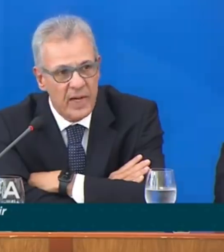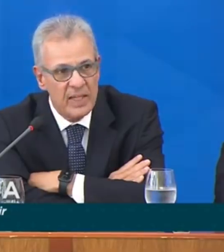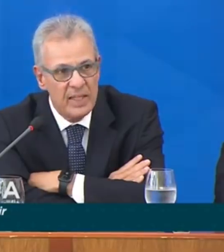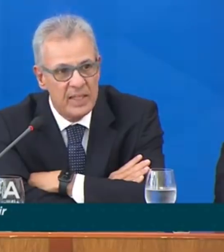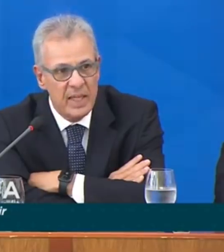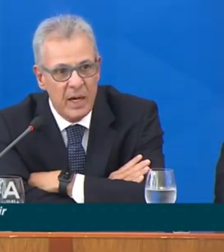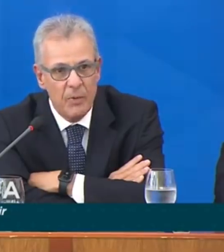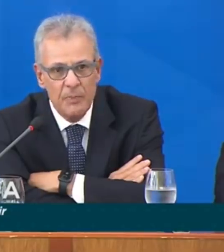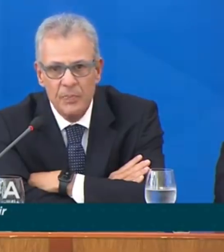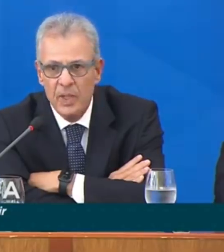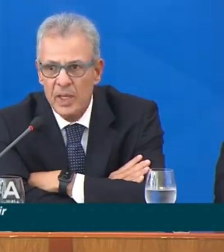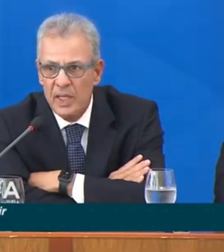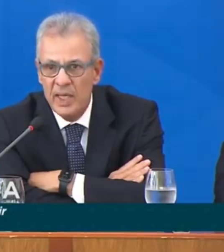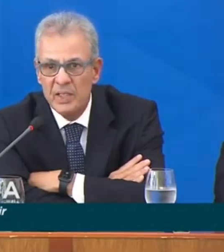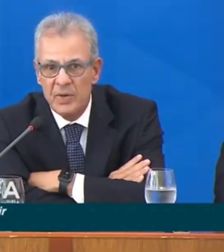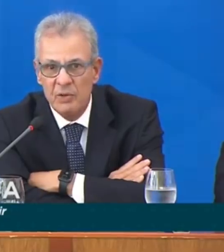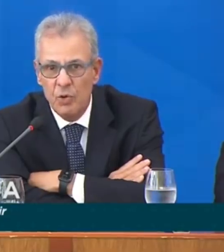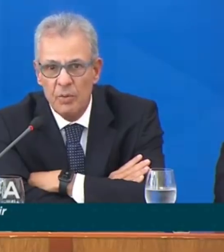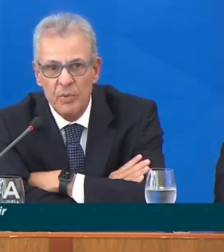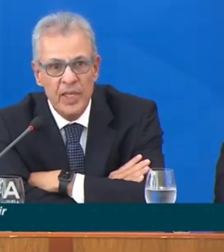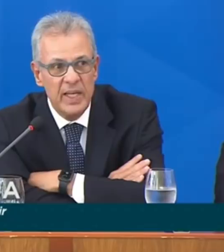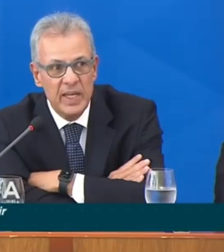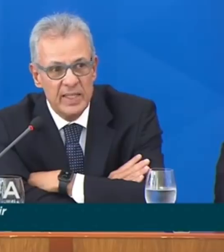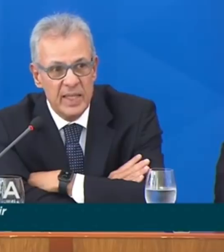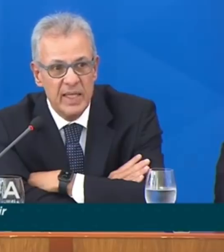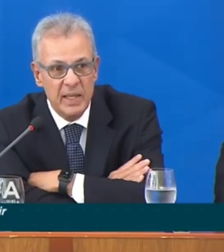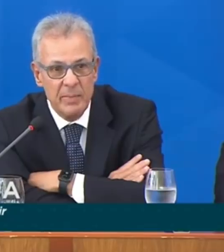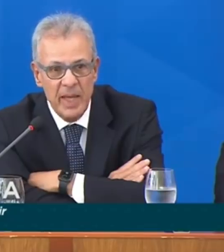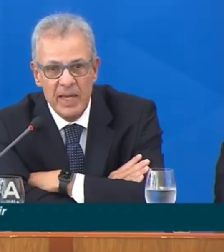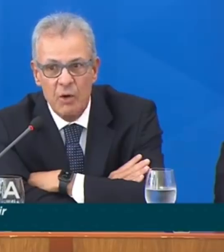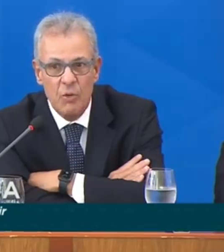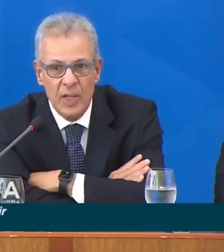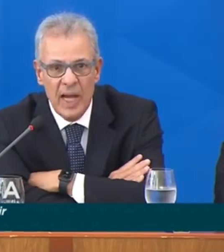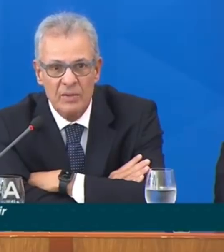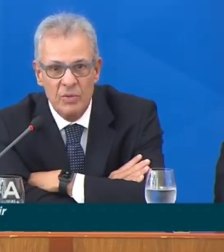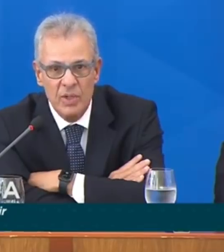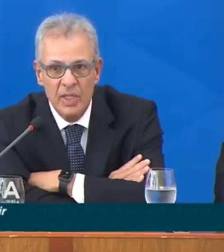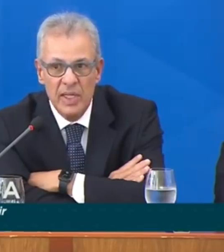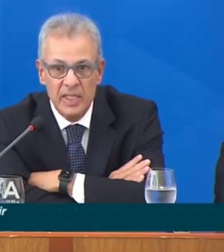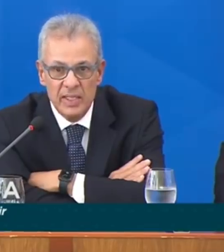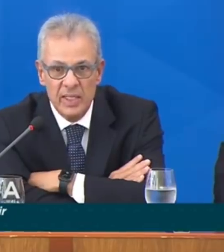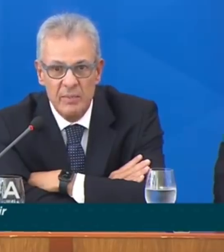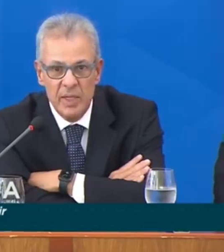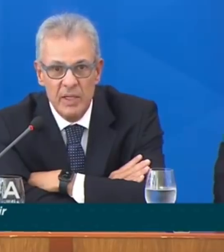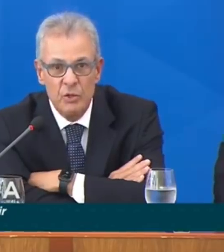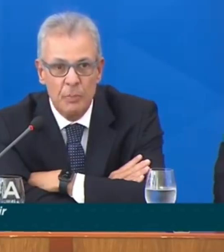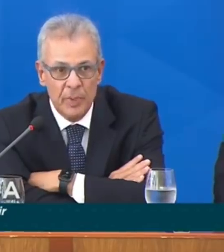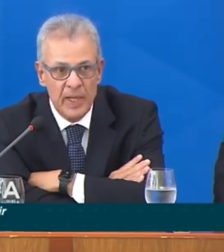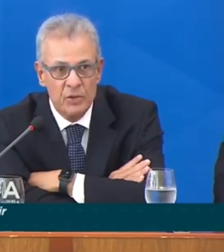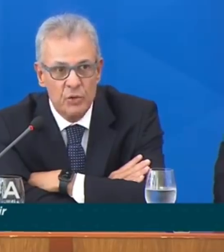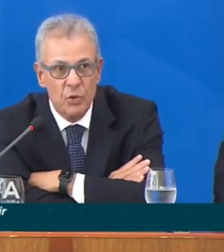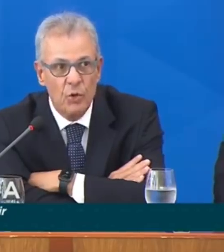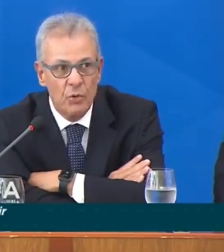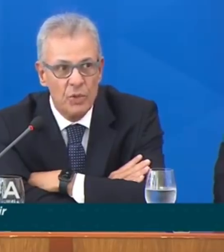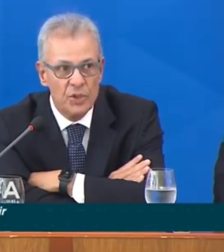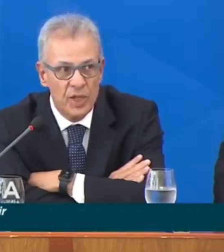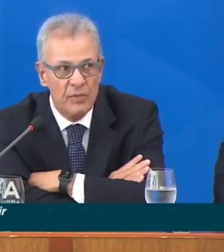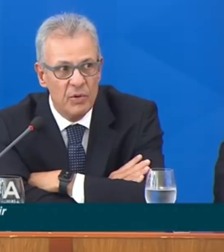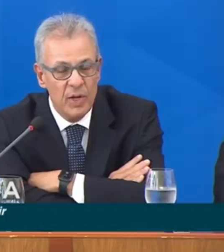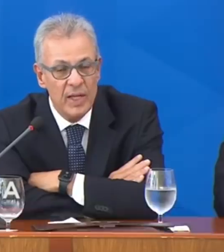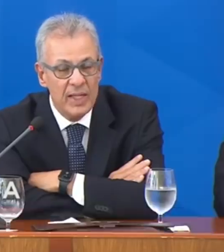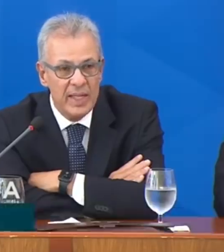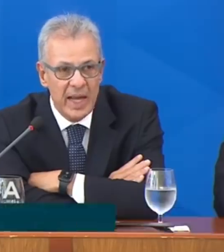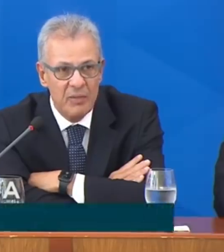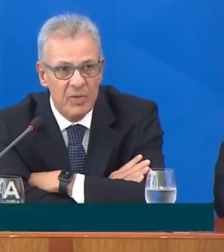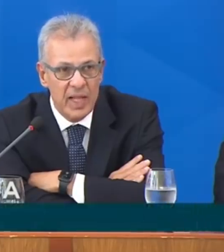sua fala inicial, que esse valor poderia ser também calculado em cima do preço do